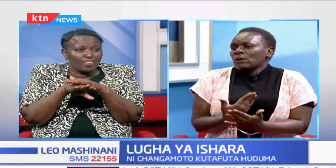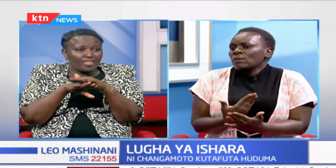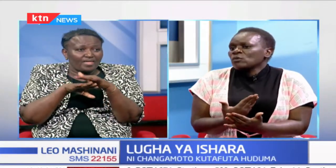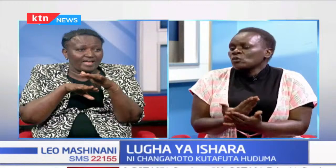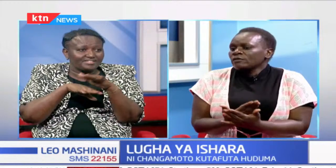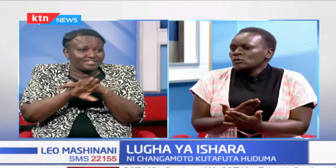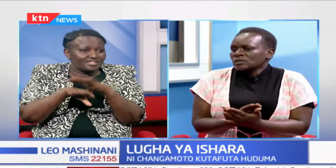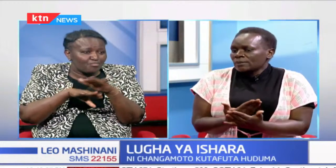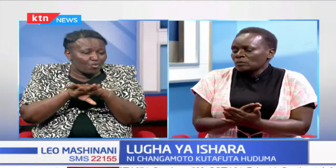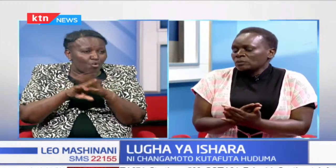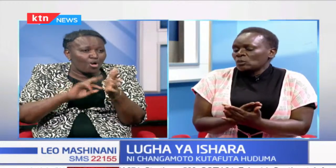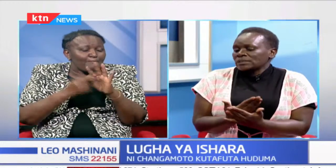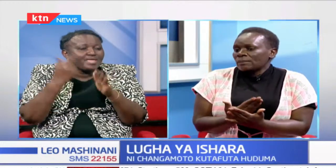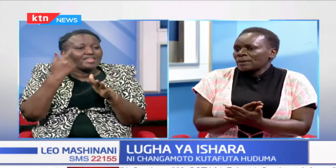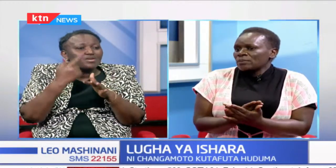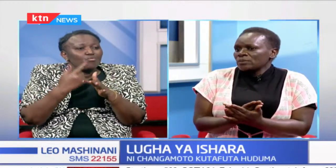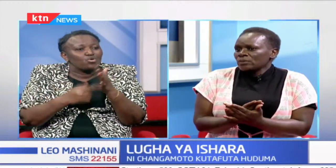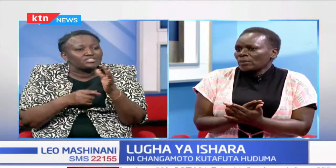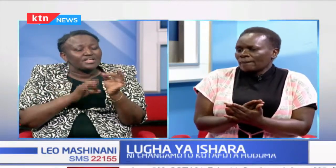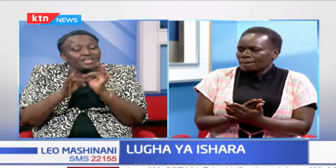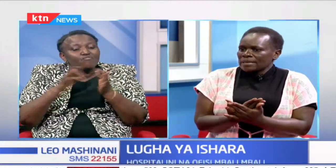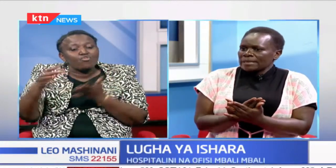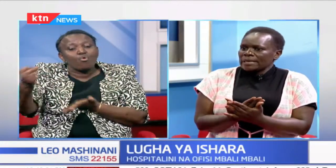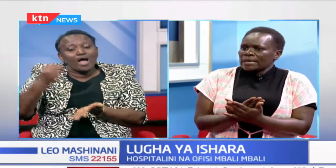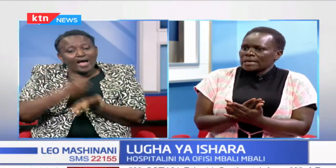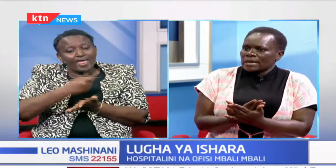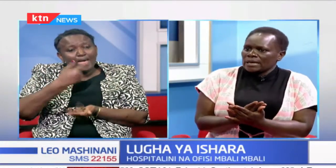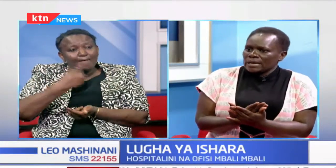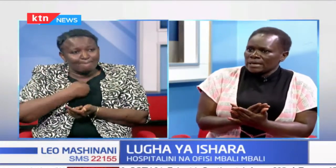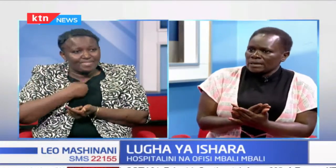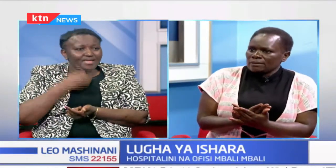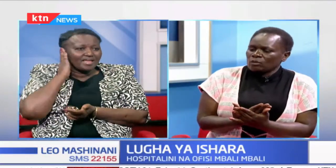Naam. Inakuwa vigumu sana kwa sababu